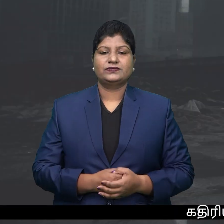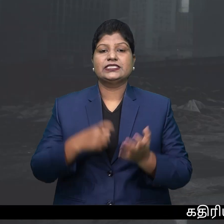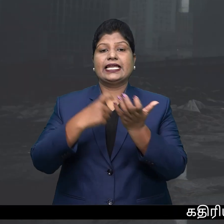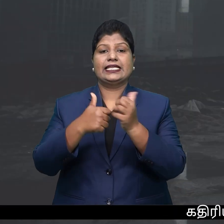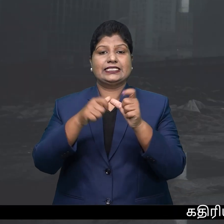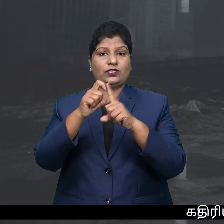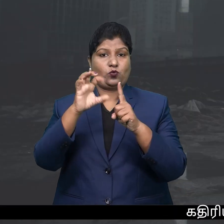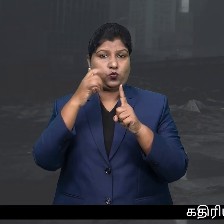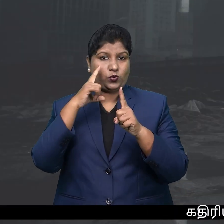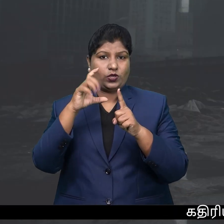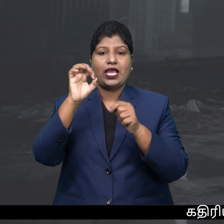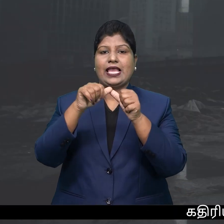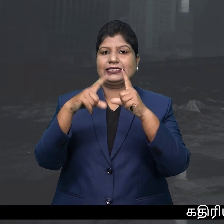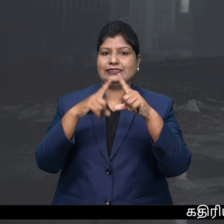கதிரியக்க மாசு.